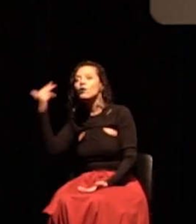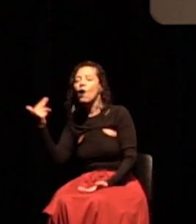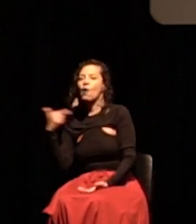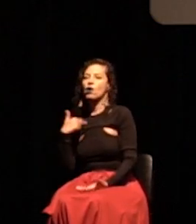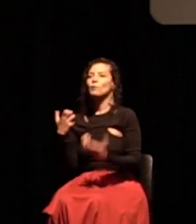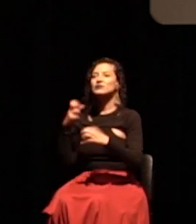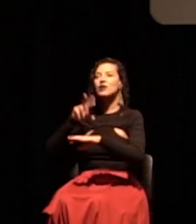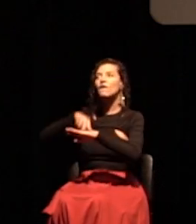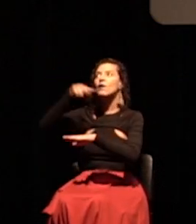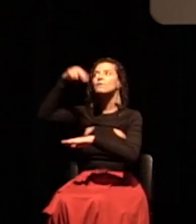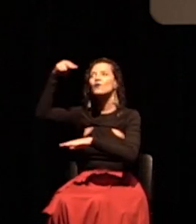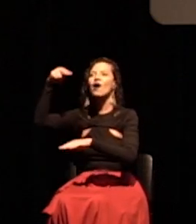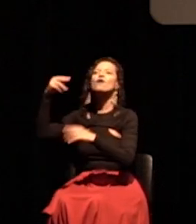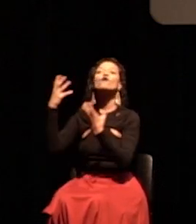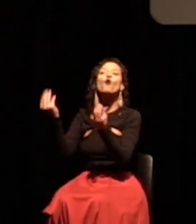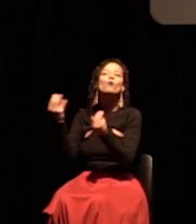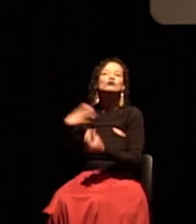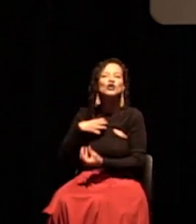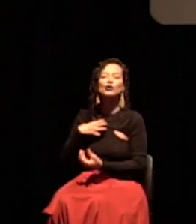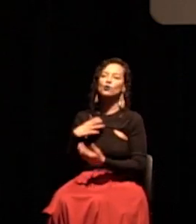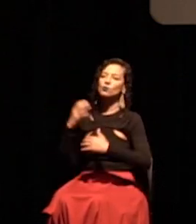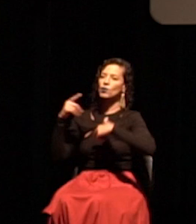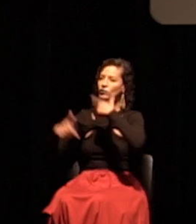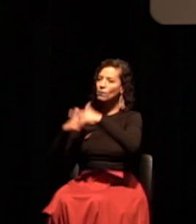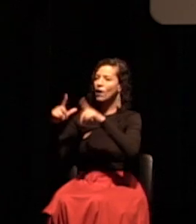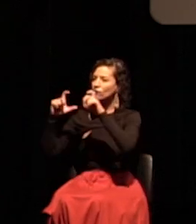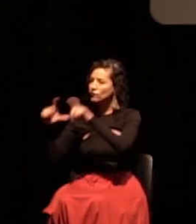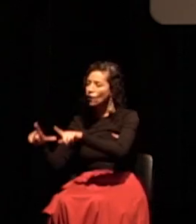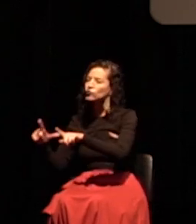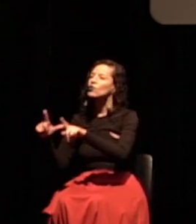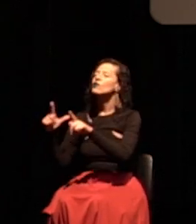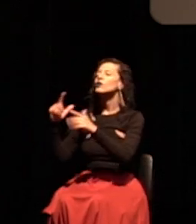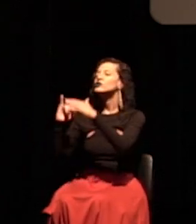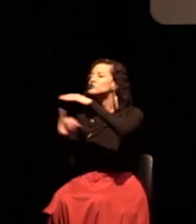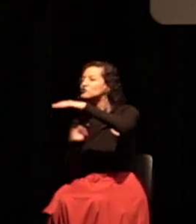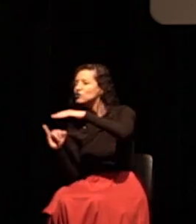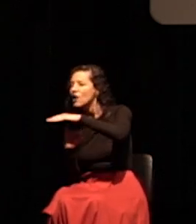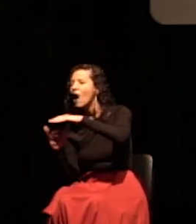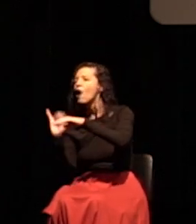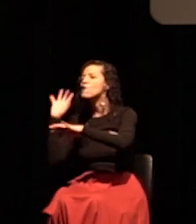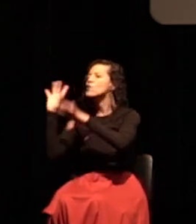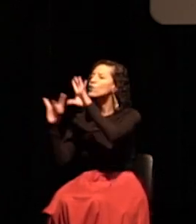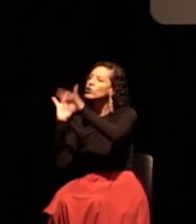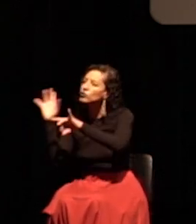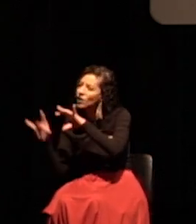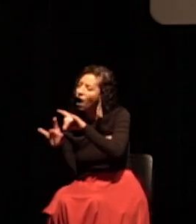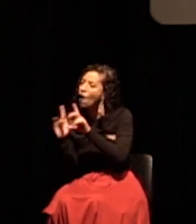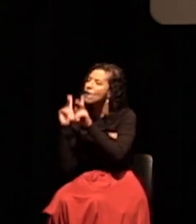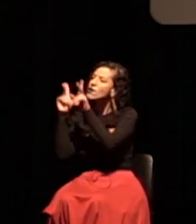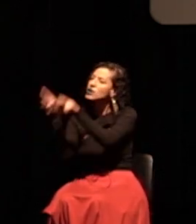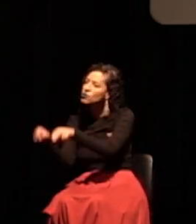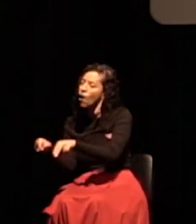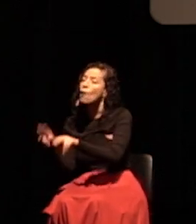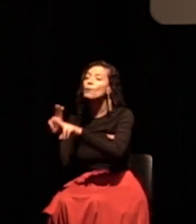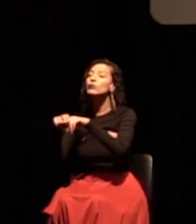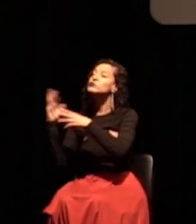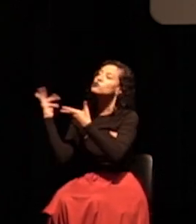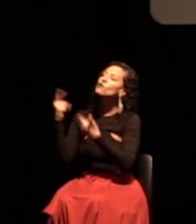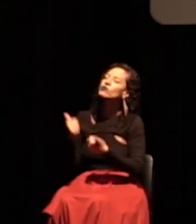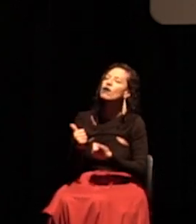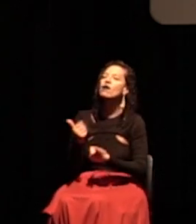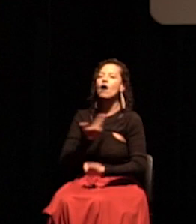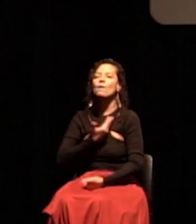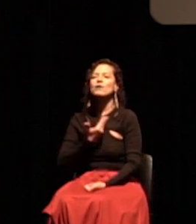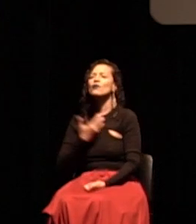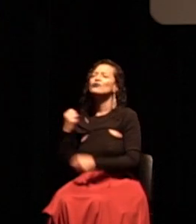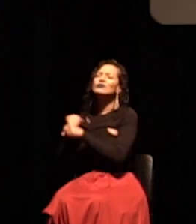um solo curatorial, um solo onde eu trouxe meus amigos de tantos anos, como Paulo Venâncio, para que